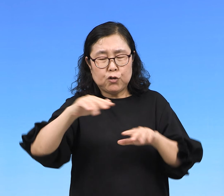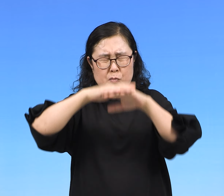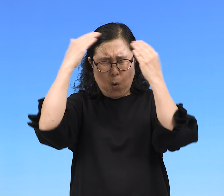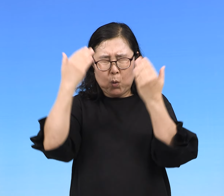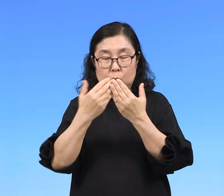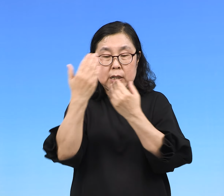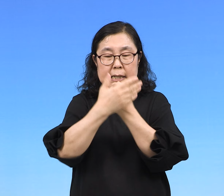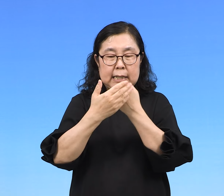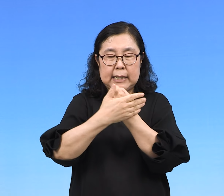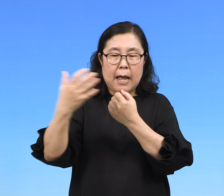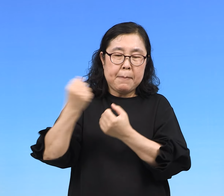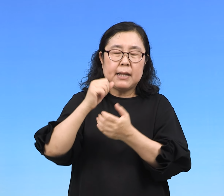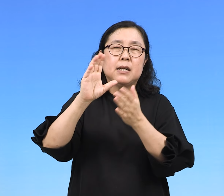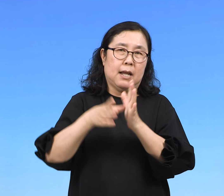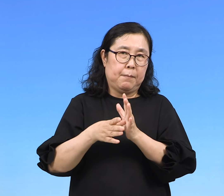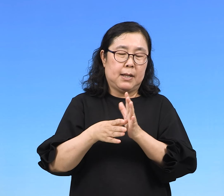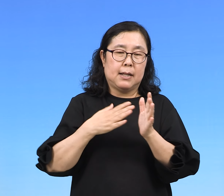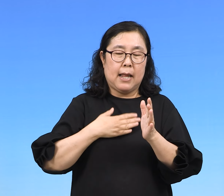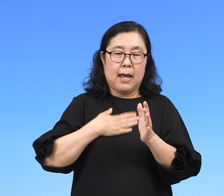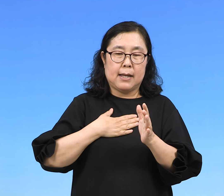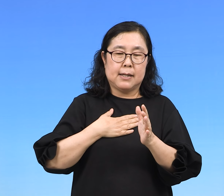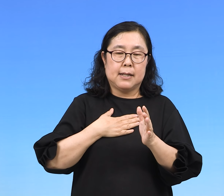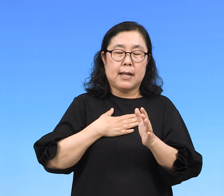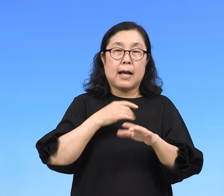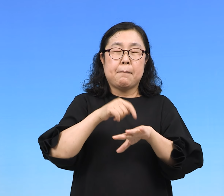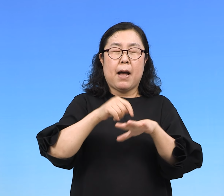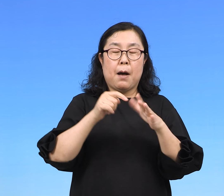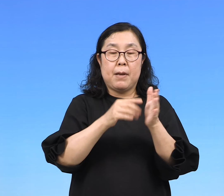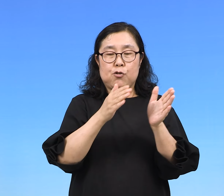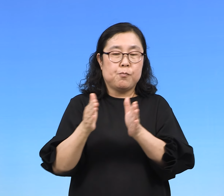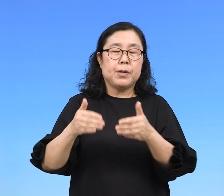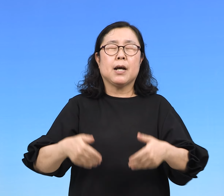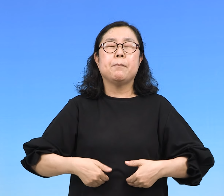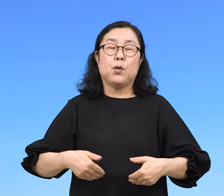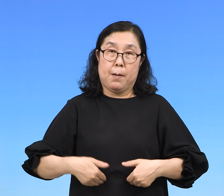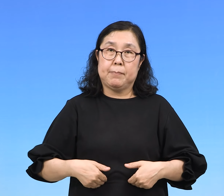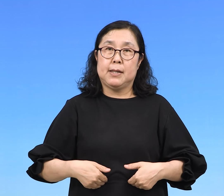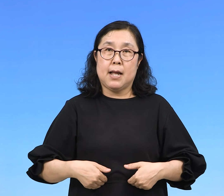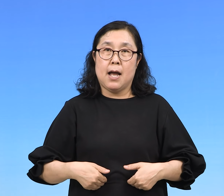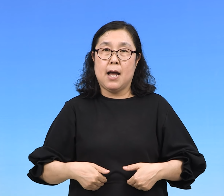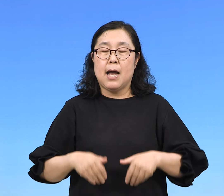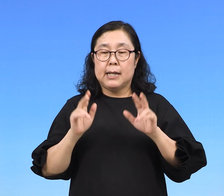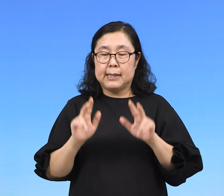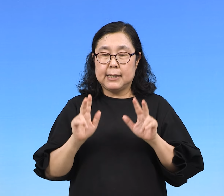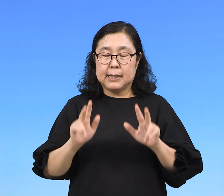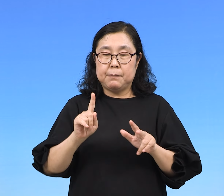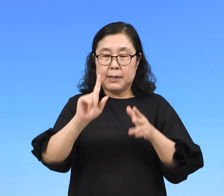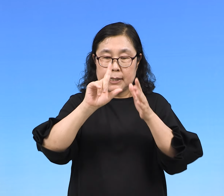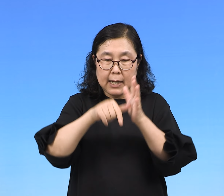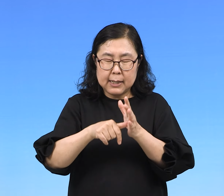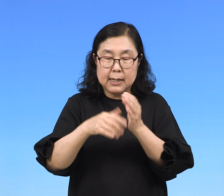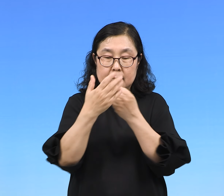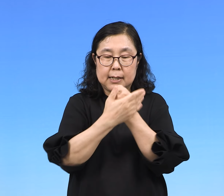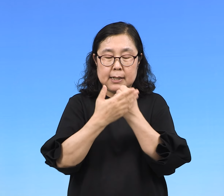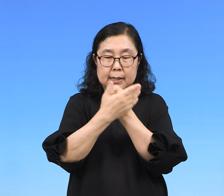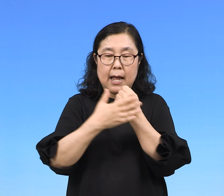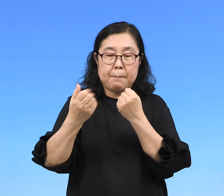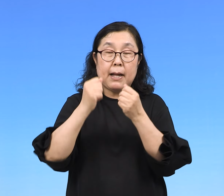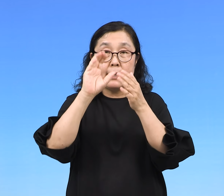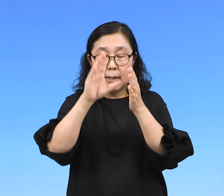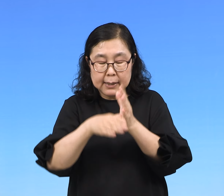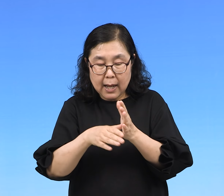받을 때예요. 마음의 준비만 되면. 여러분 오늘 이 시간이 바로 은혜 받을 때요, 여러분 이